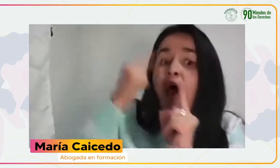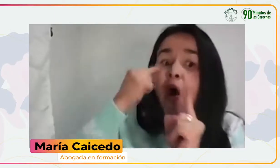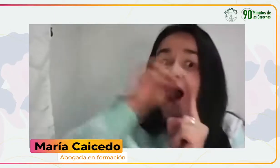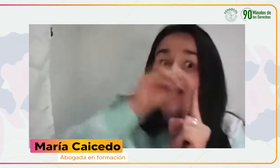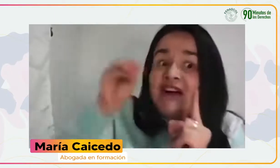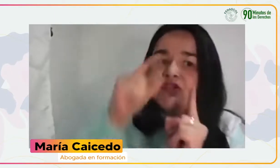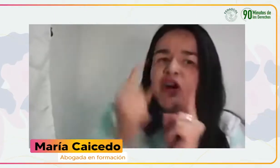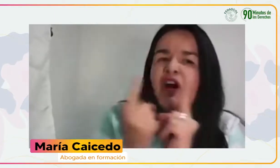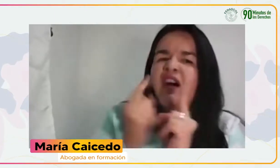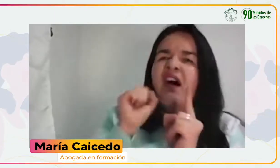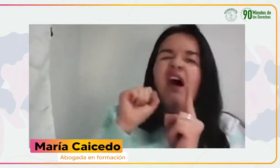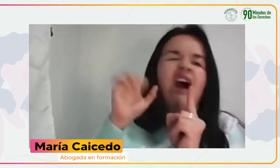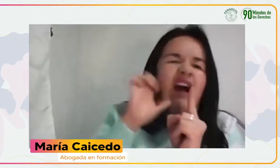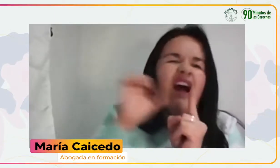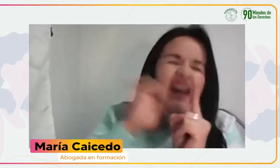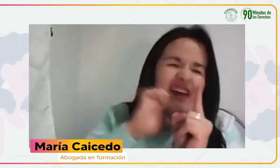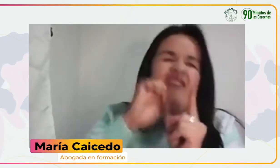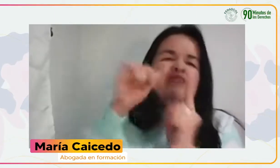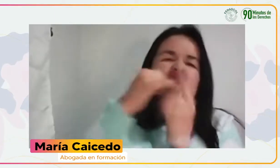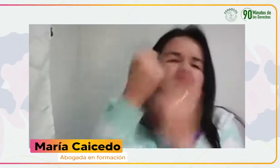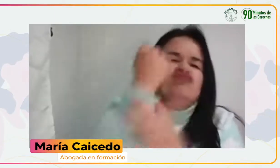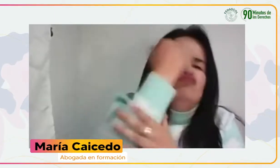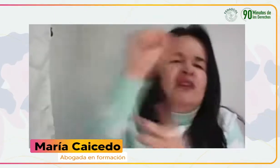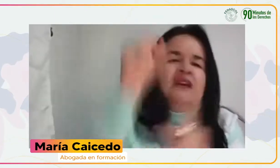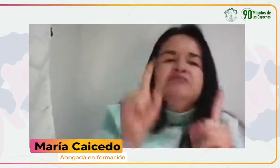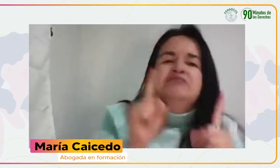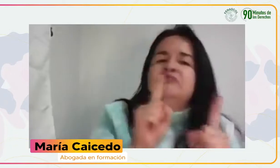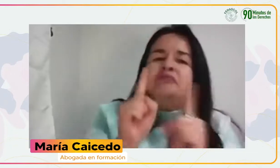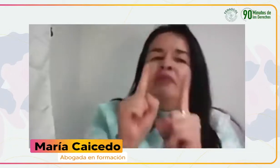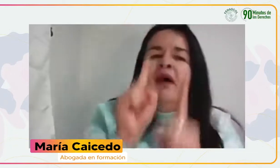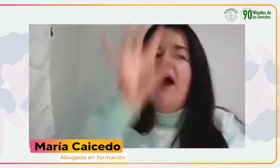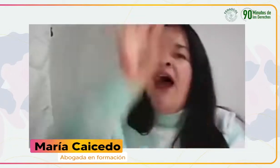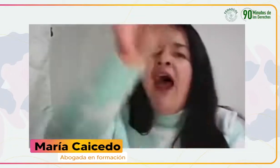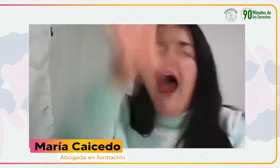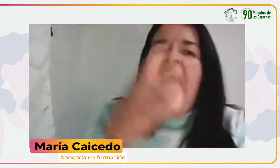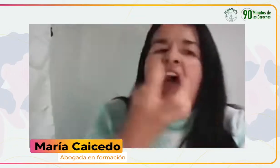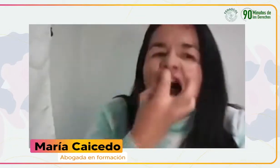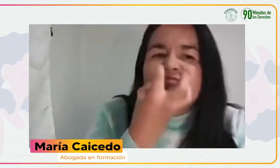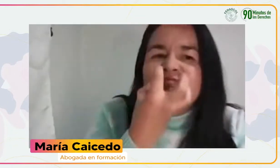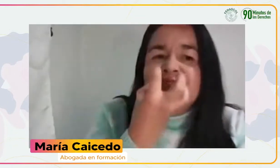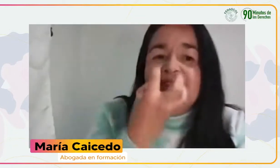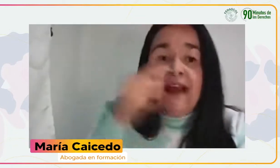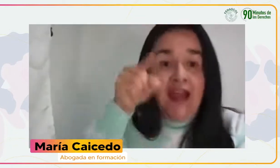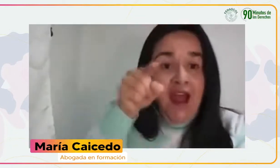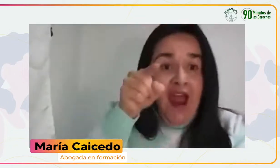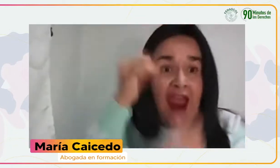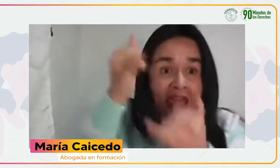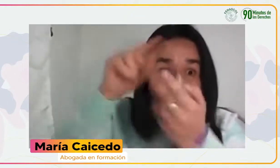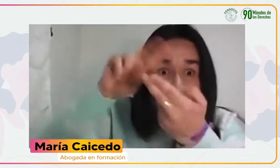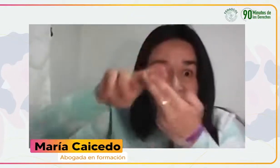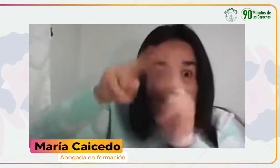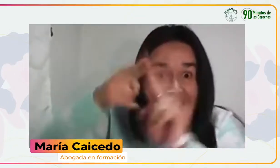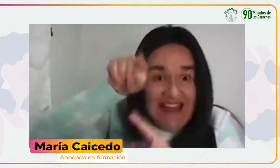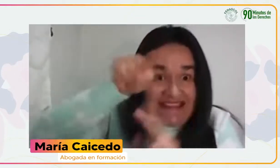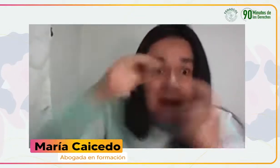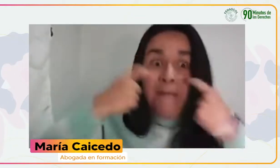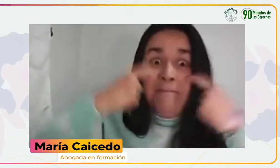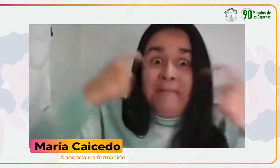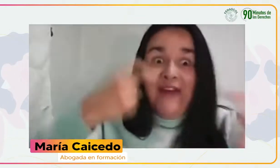al ser la compañía de Adán, Eva de pronto lo maneja como con un poco de rebeldía y se come